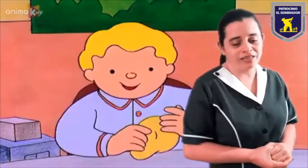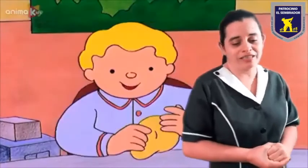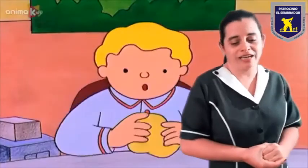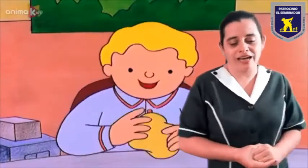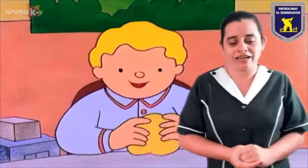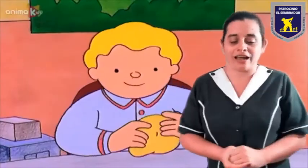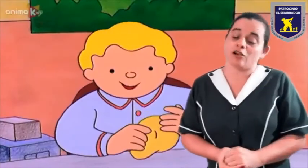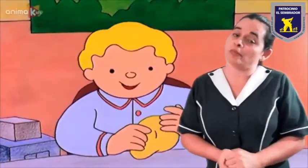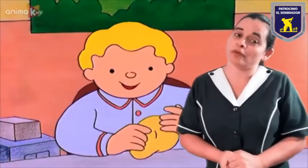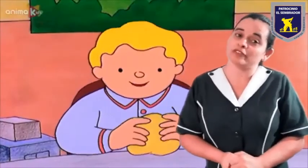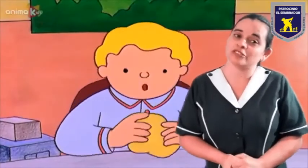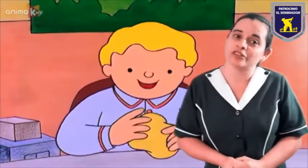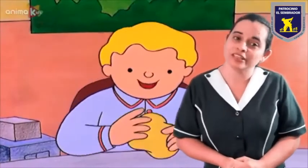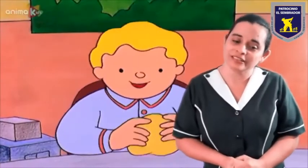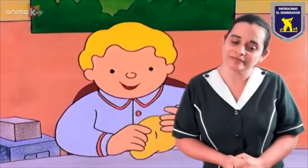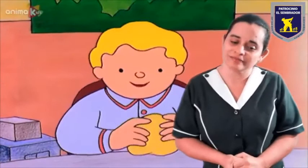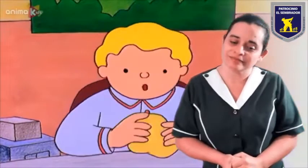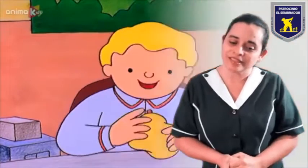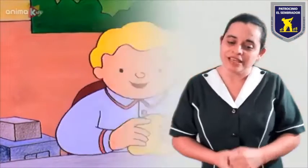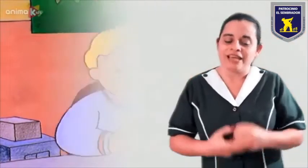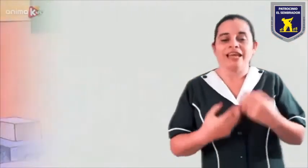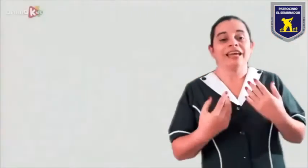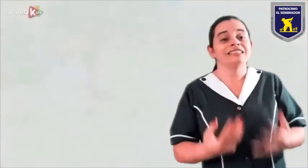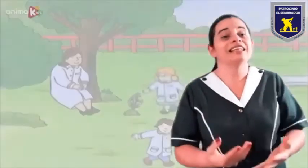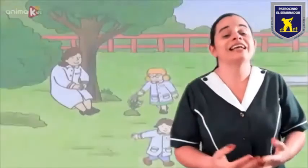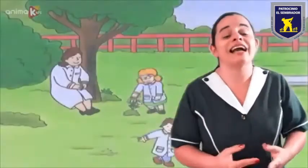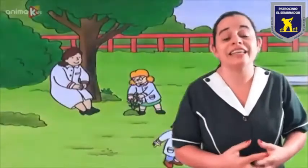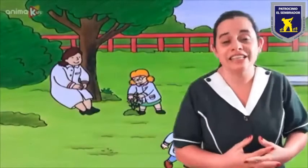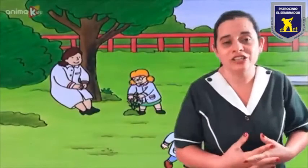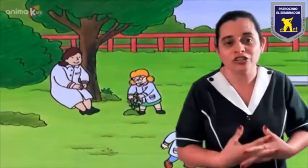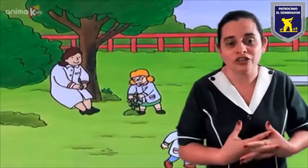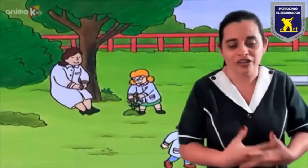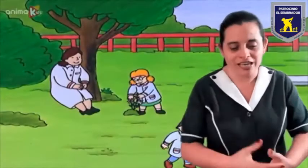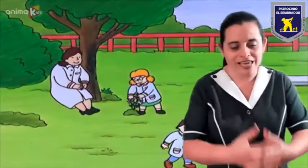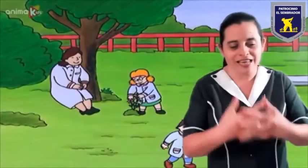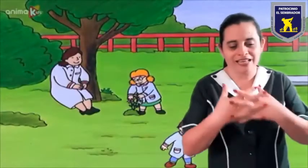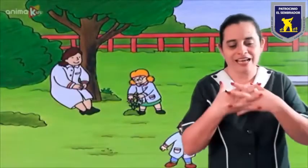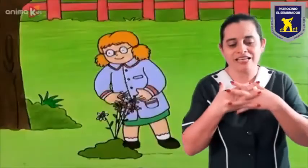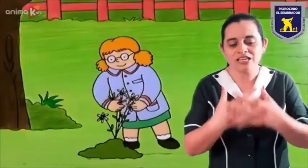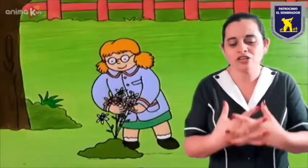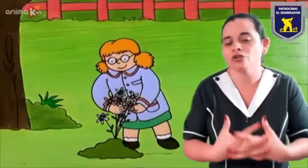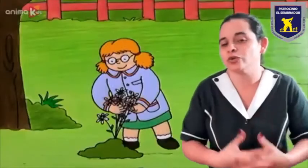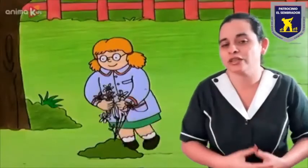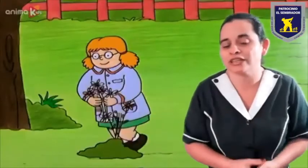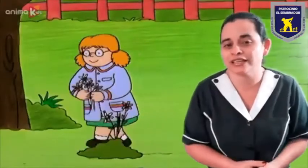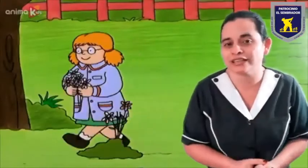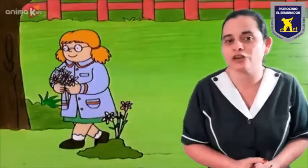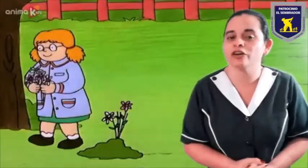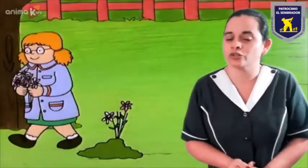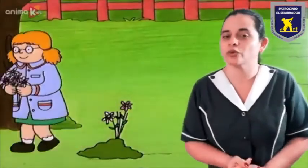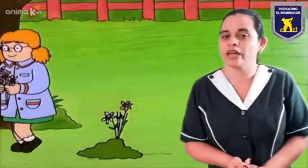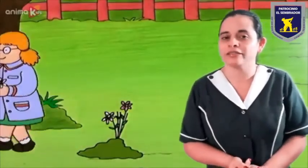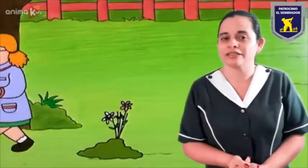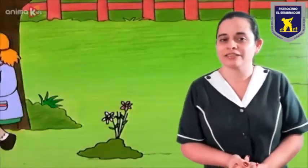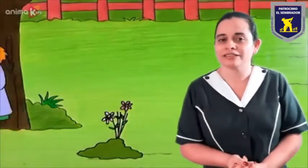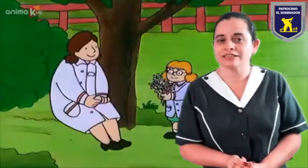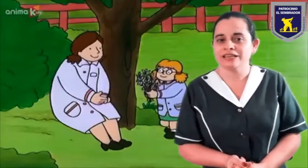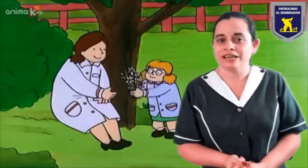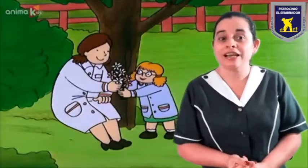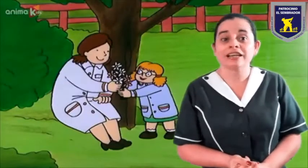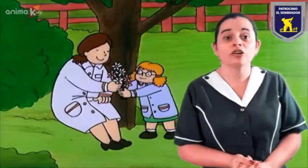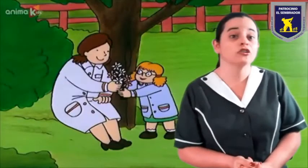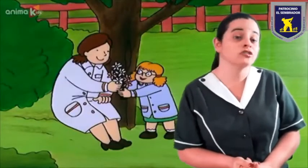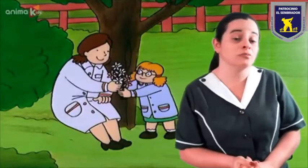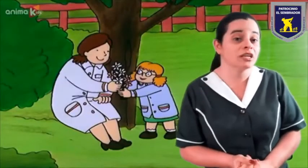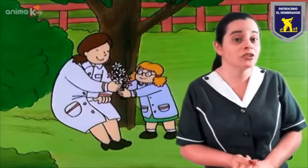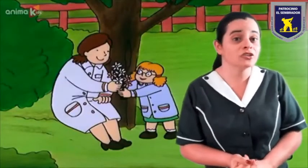podemos entregar a los profesores? Es el cariño de ustedes, los estudiantes,